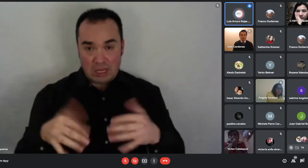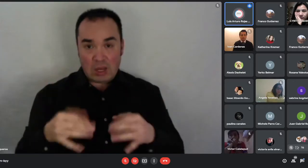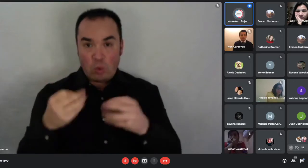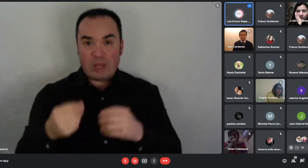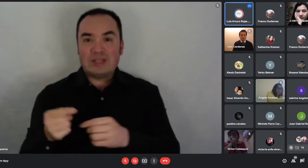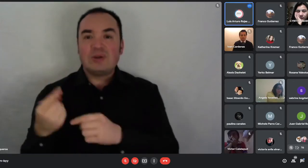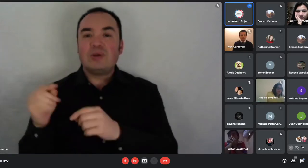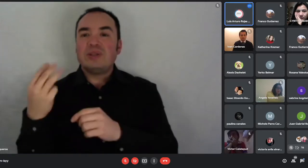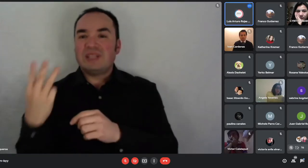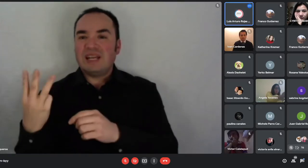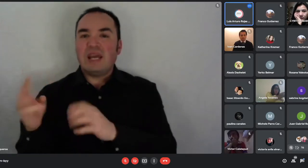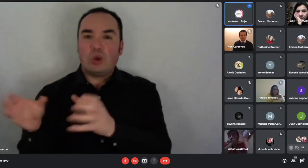acá, en el DS-49,